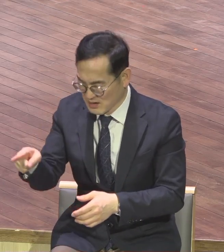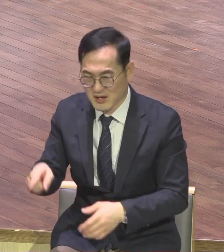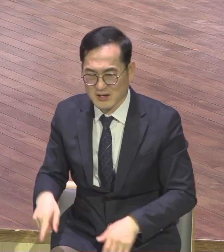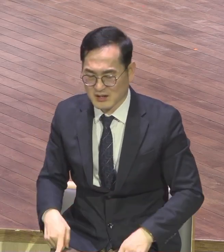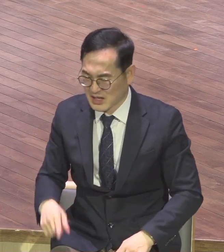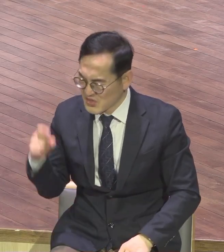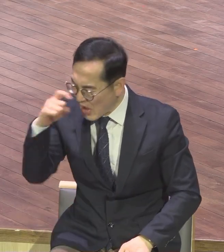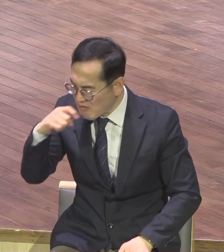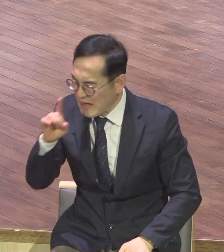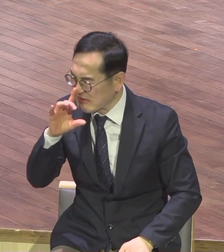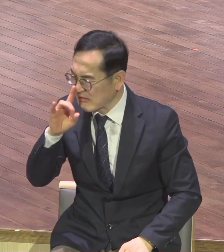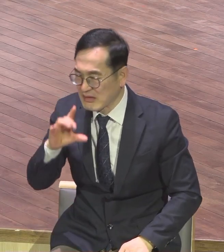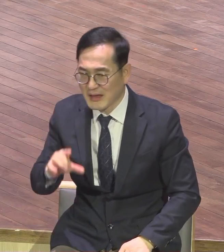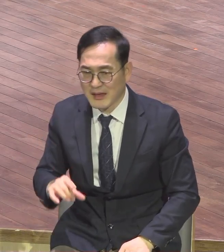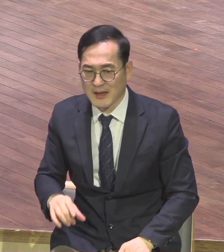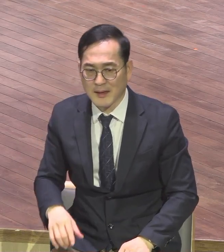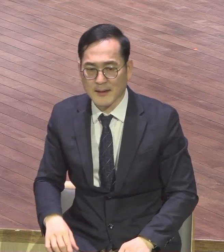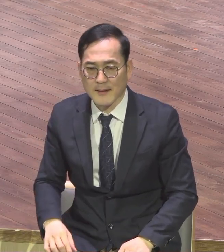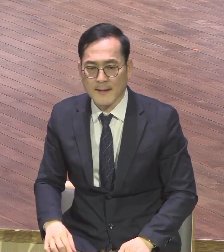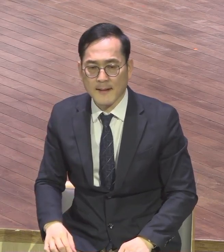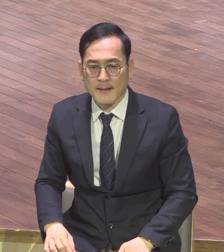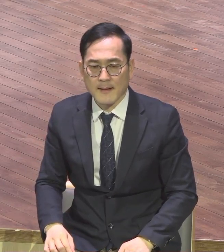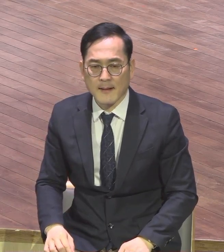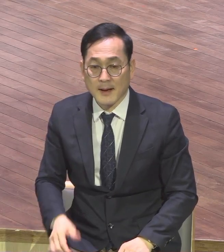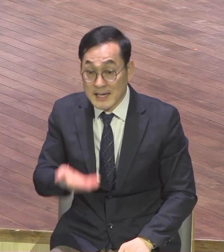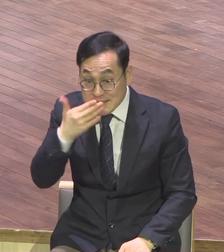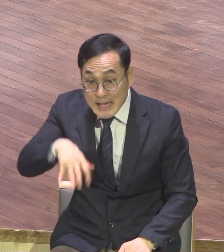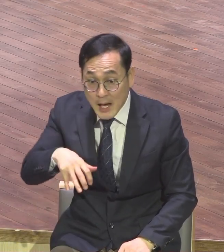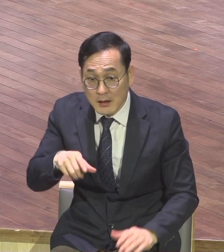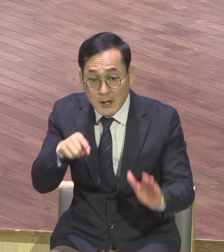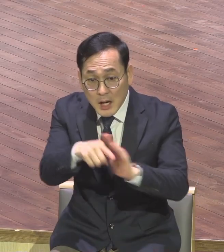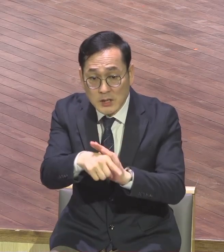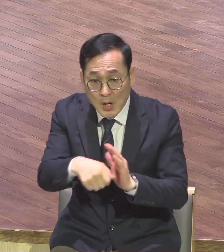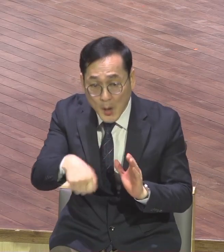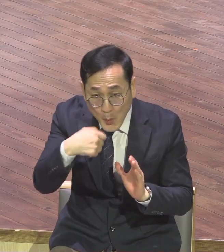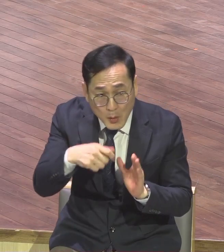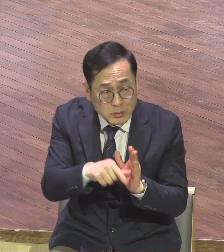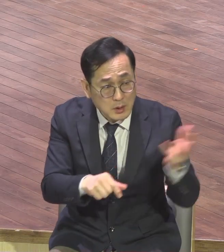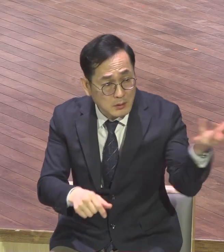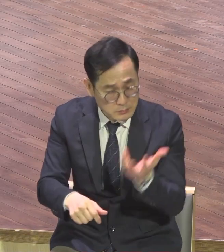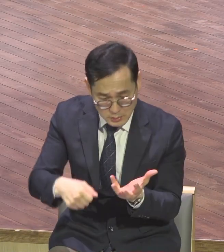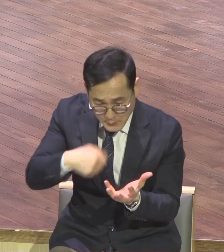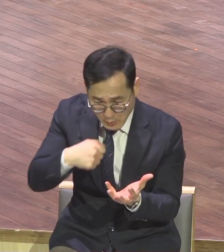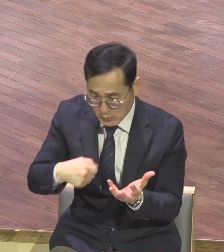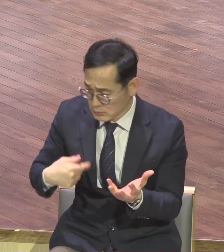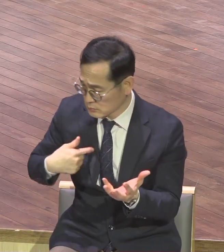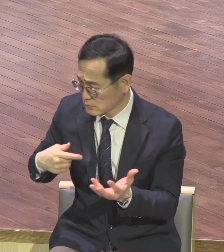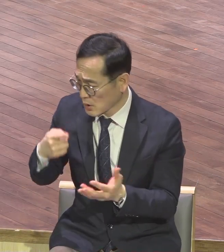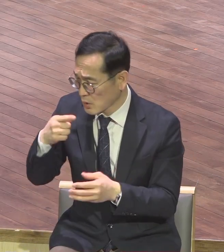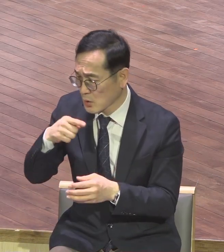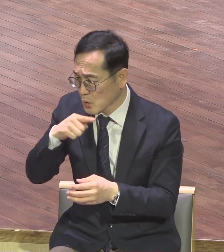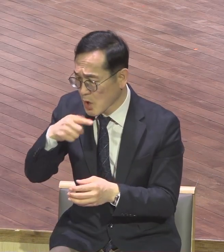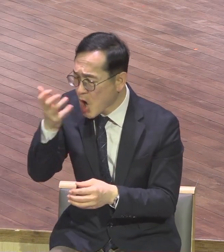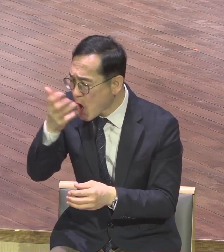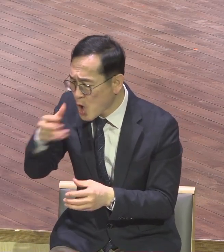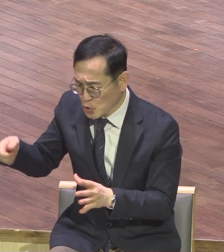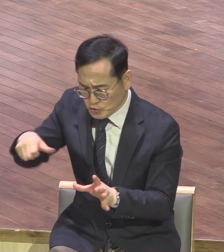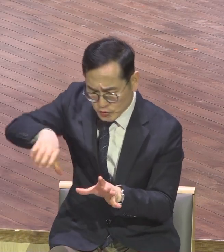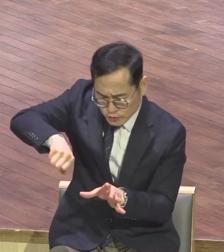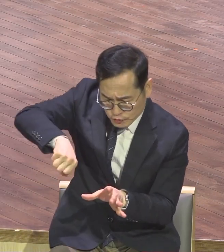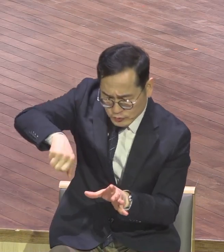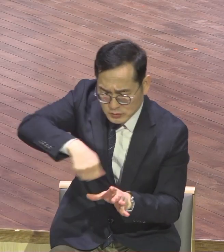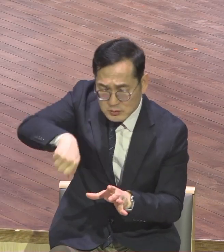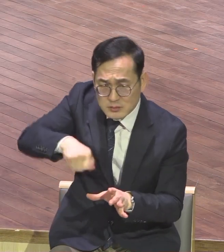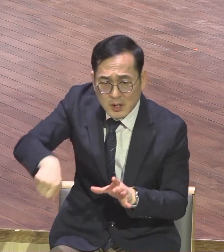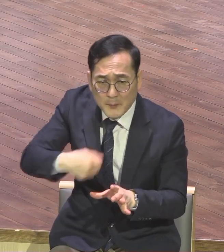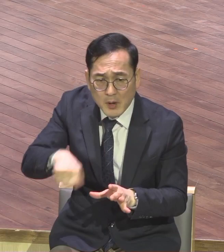들키면 뺏깁니다. 무조건 아주 무섭게 합니다. 식당이. 아니 무슨 손님을 그렇게 무섭게 합니까? 다 뺏어버려요 그냥. 지금도